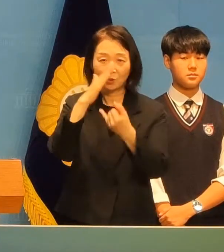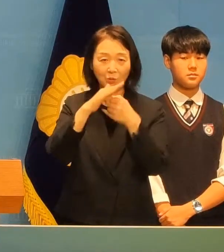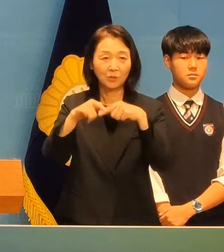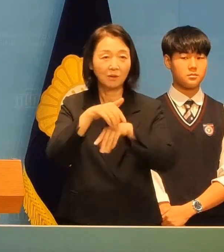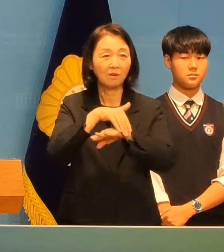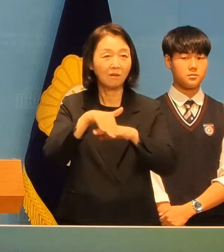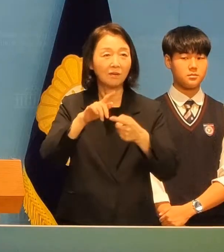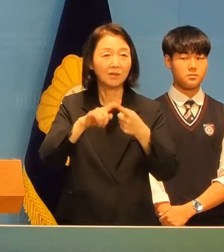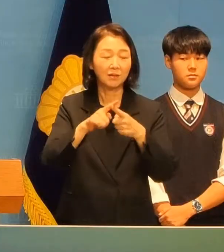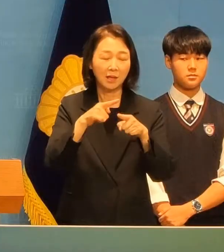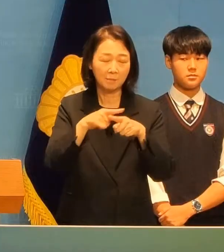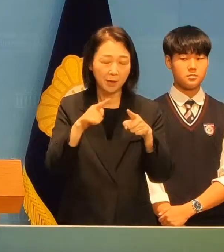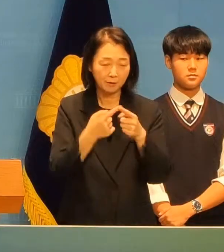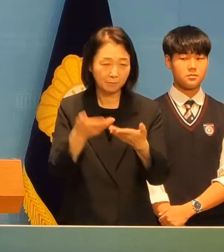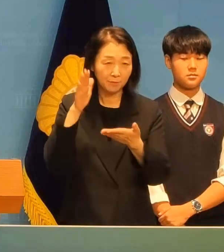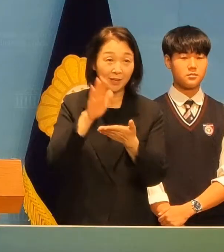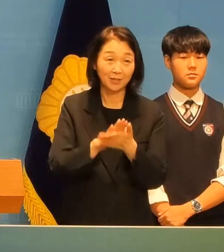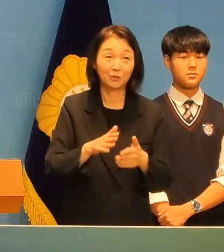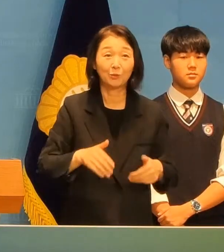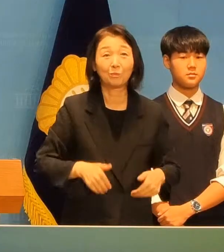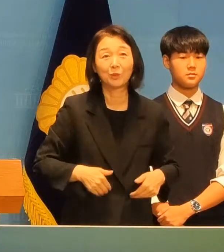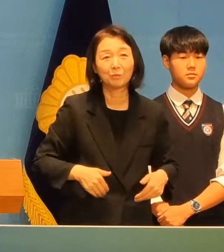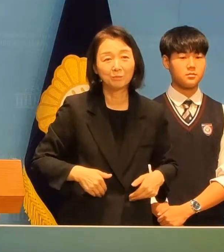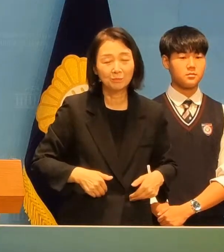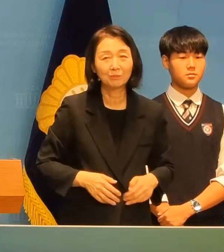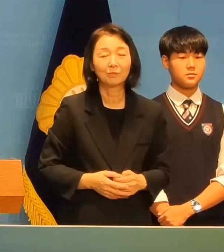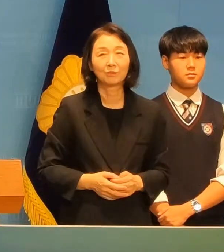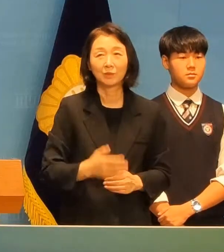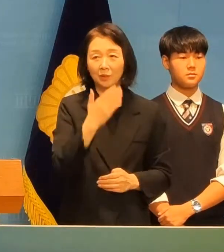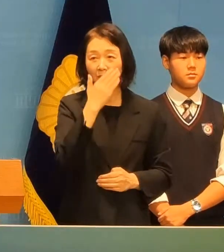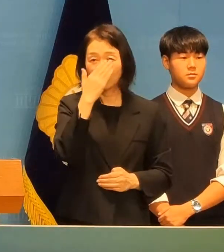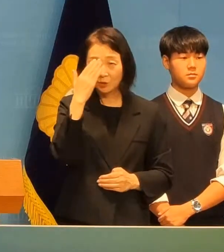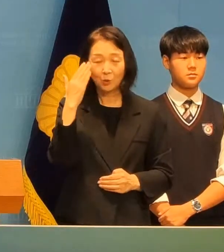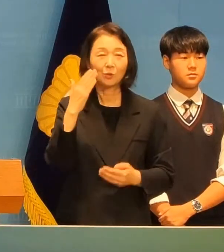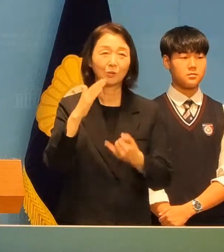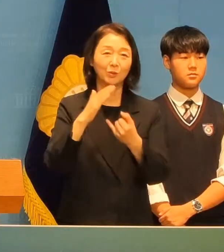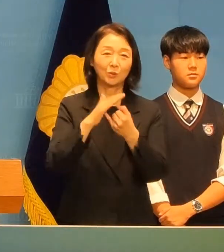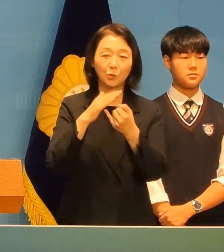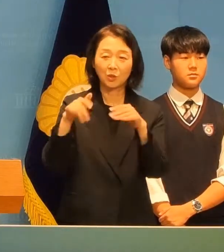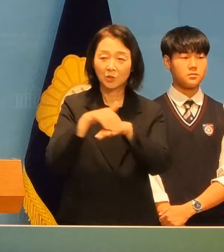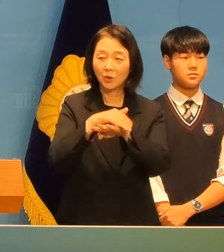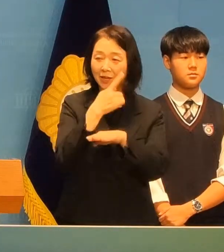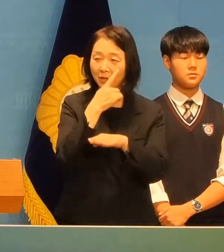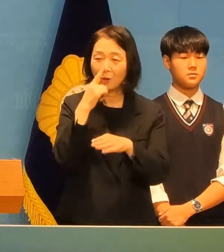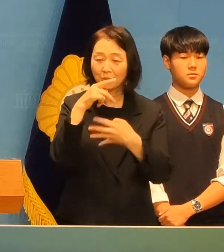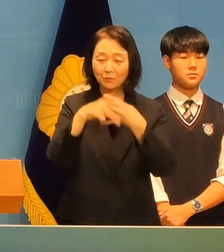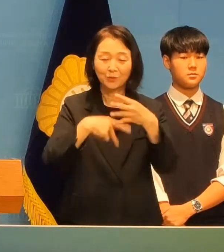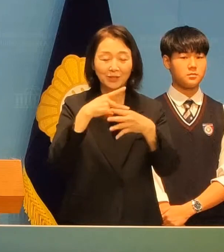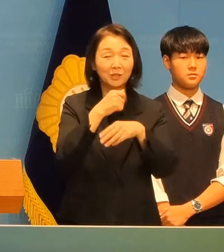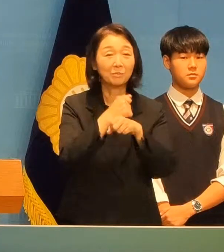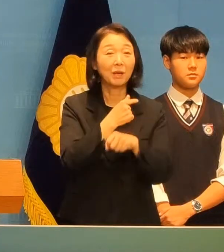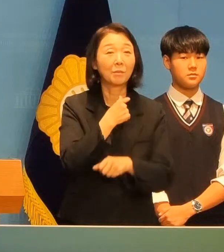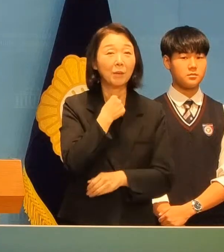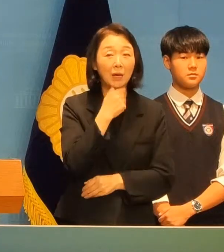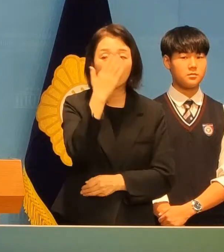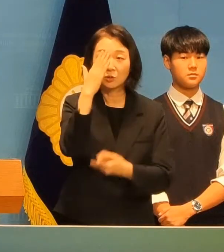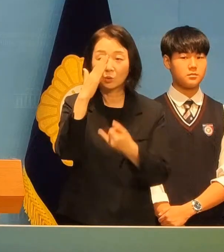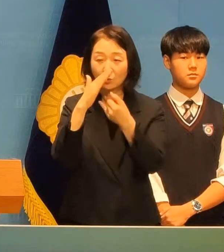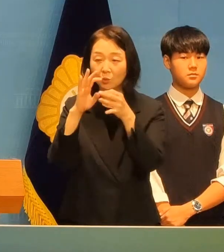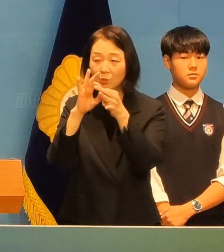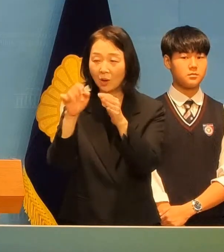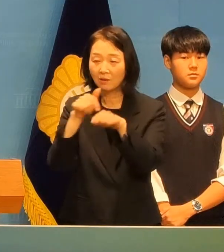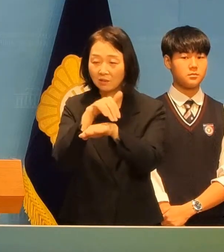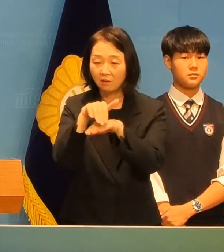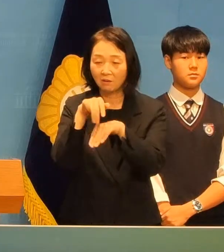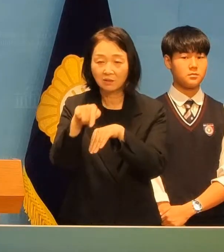냉정한 평가와 개선도 절실합니다. 이에 청소년 정책 검증 프로젝트를 추진하고자 합니다. 어찌 보면 청소년 관련 정책은